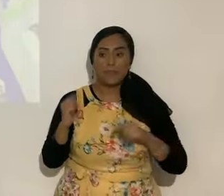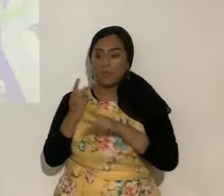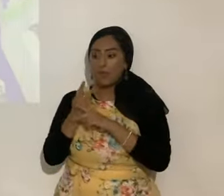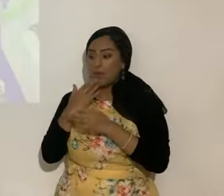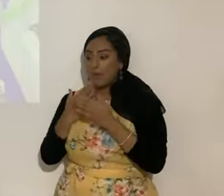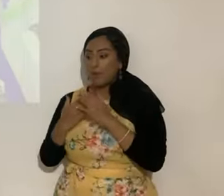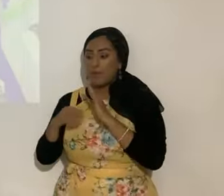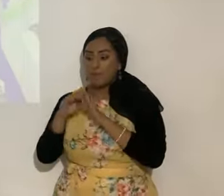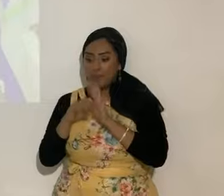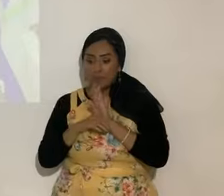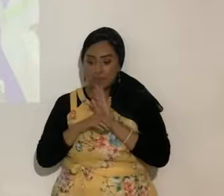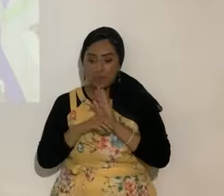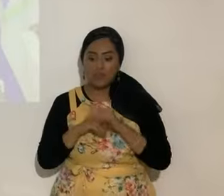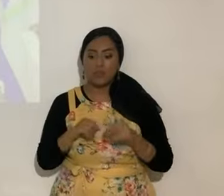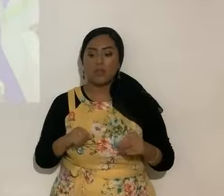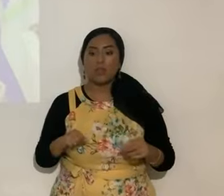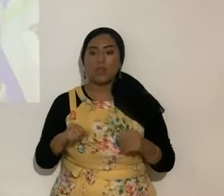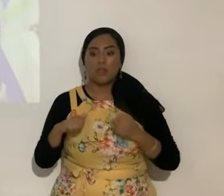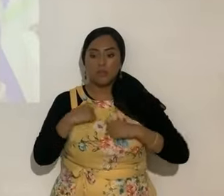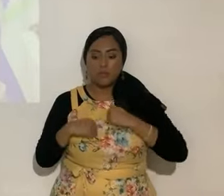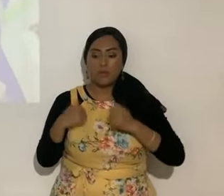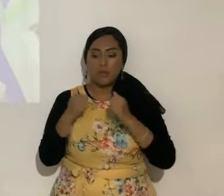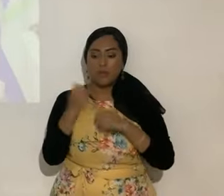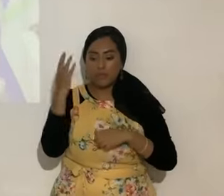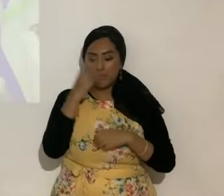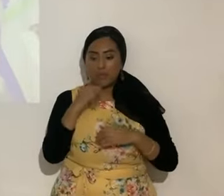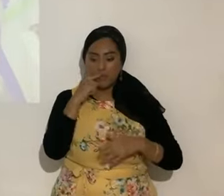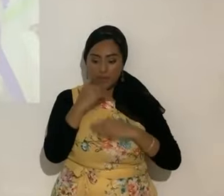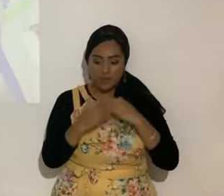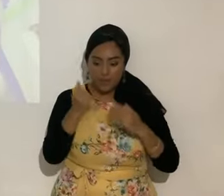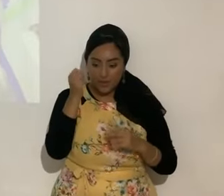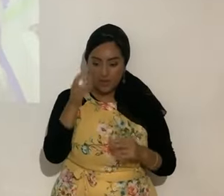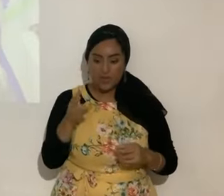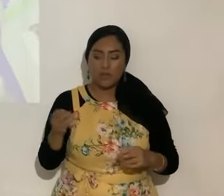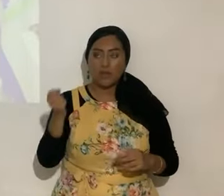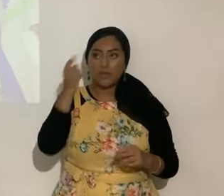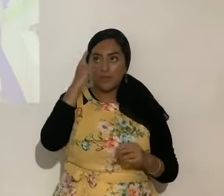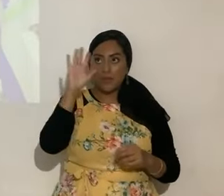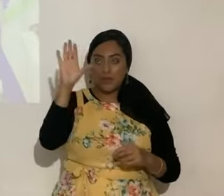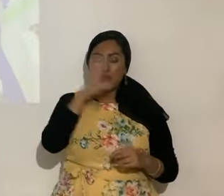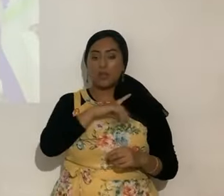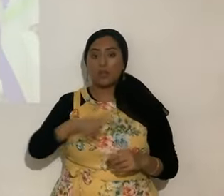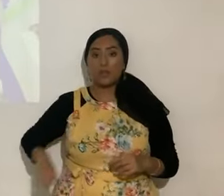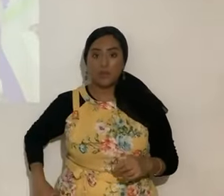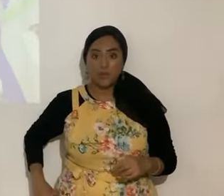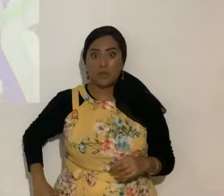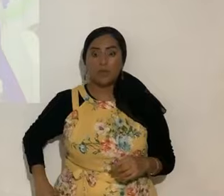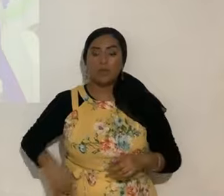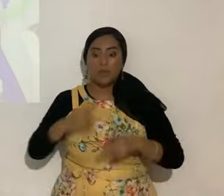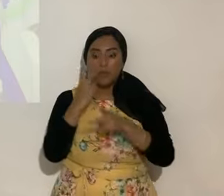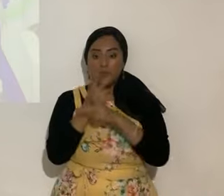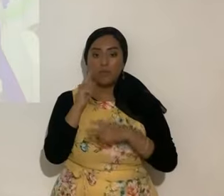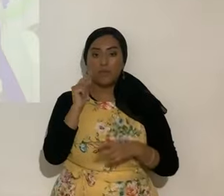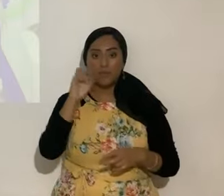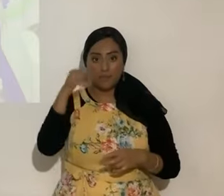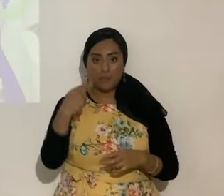los mandamientos, del Todopoderoso, ser lavados con la sangre preciosa, Yahshua, reconocer que él es el Señor, guardar la Torah,